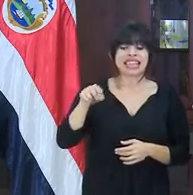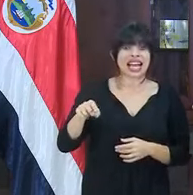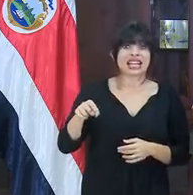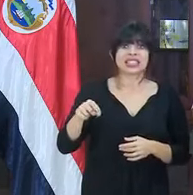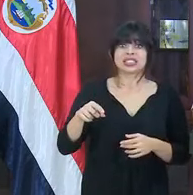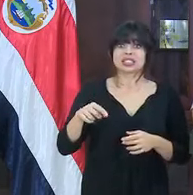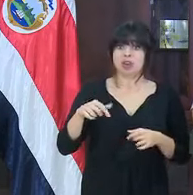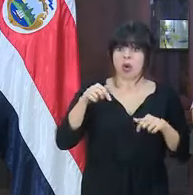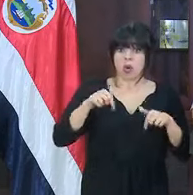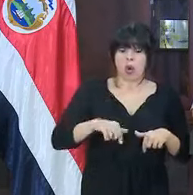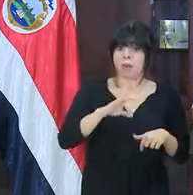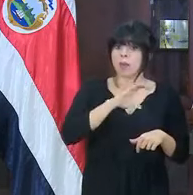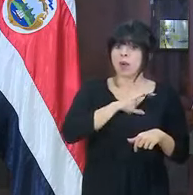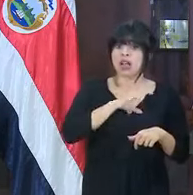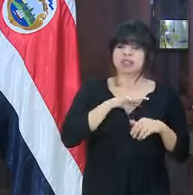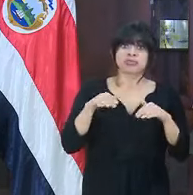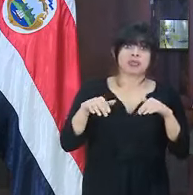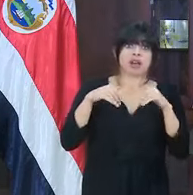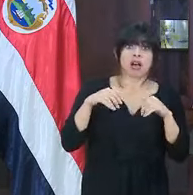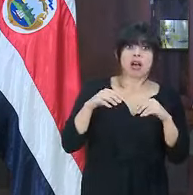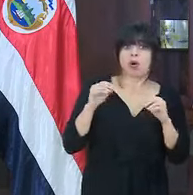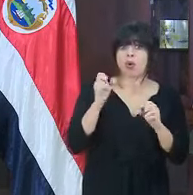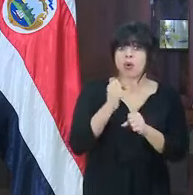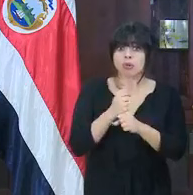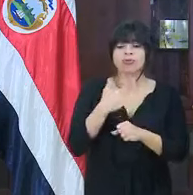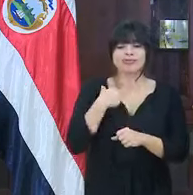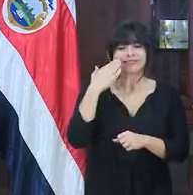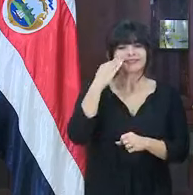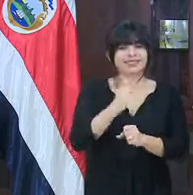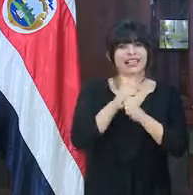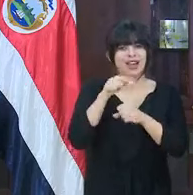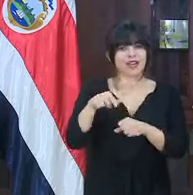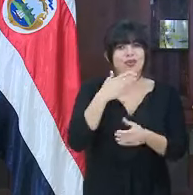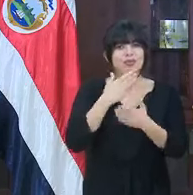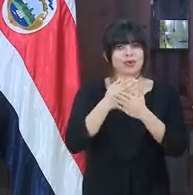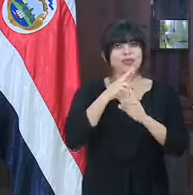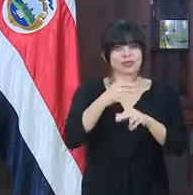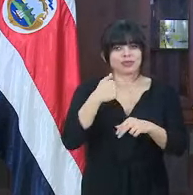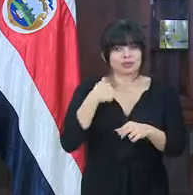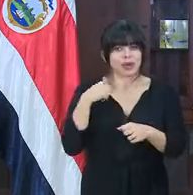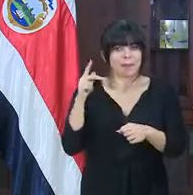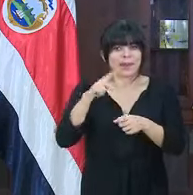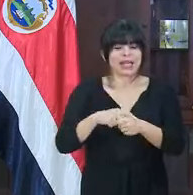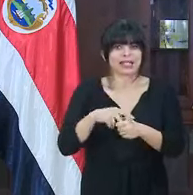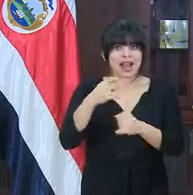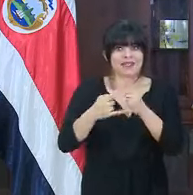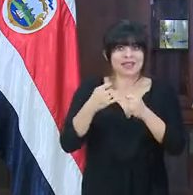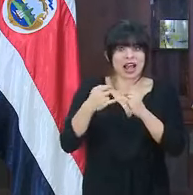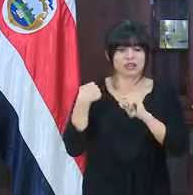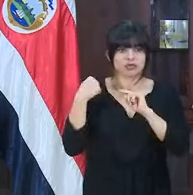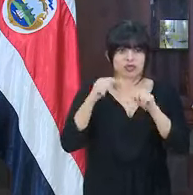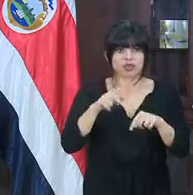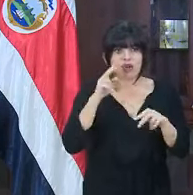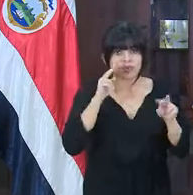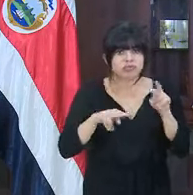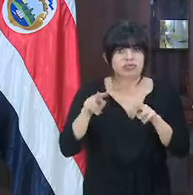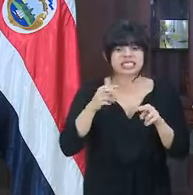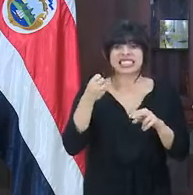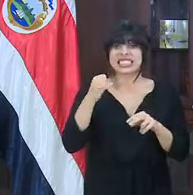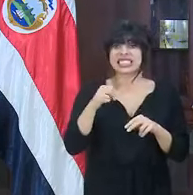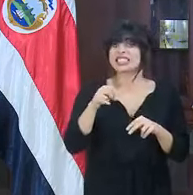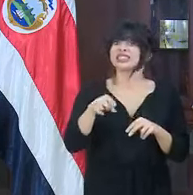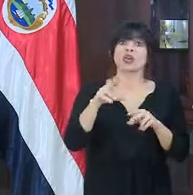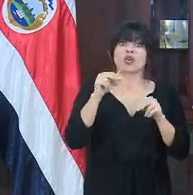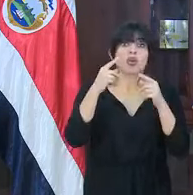sido efectivo el día de hoy, y que yo estoy seguro que así lo fue, yo participé ya al final de la operación,